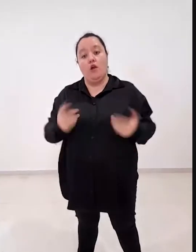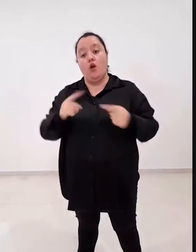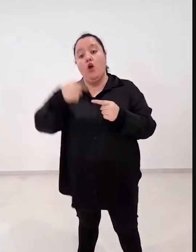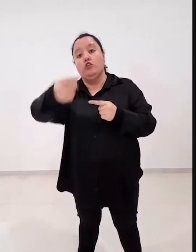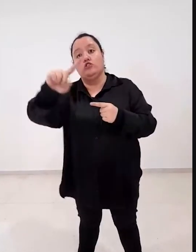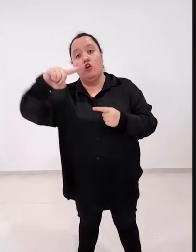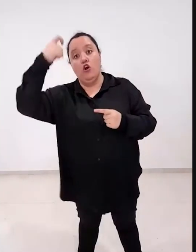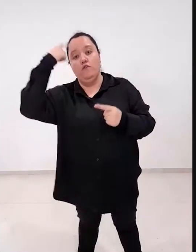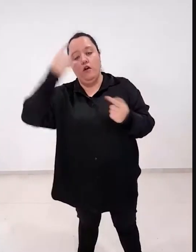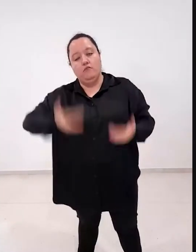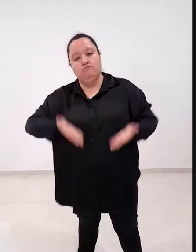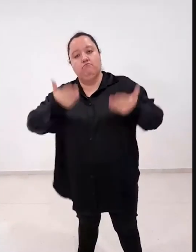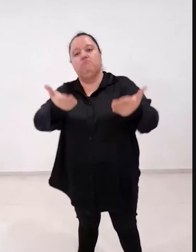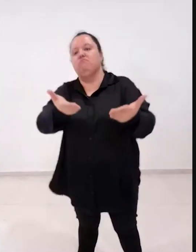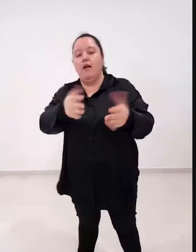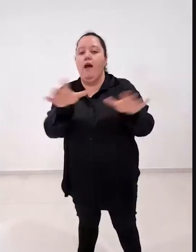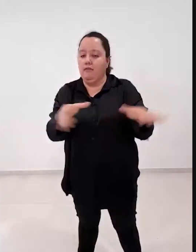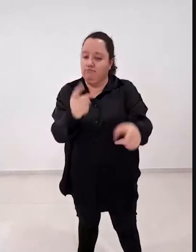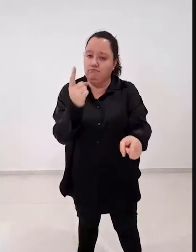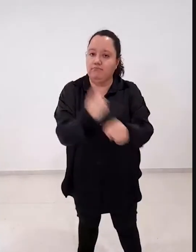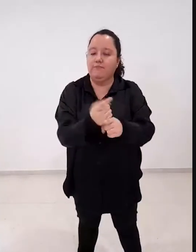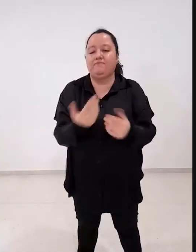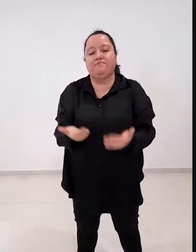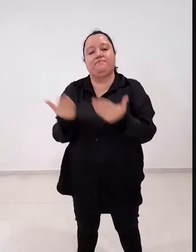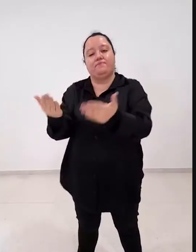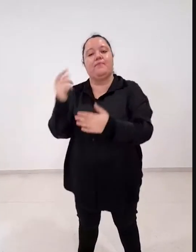para la